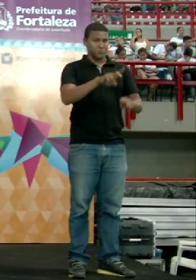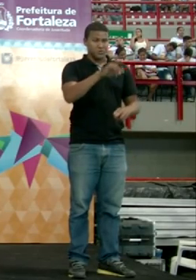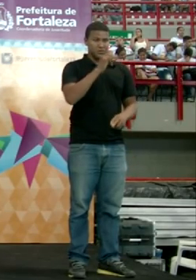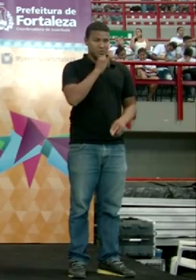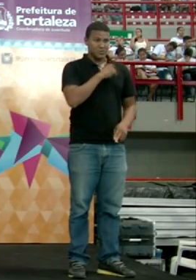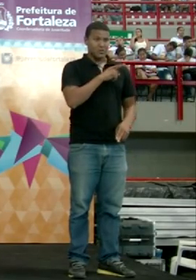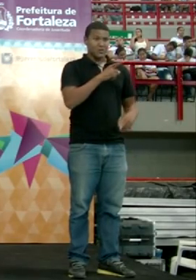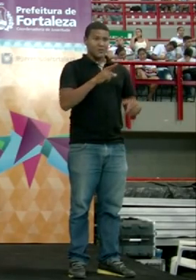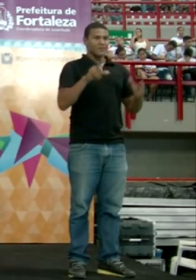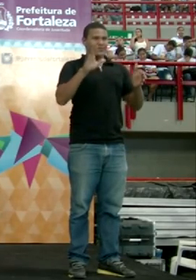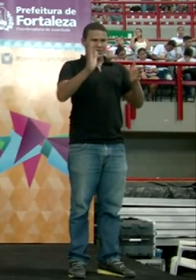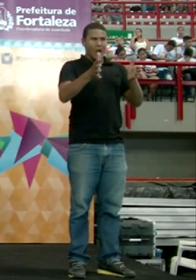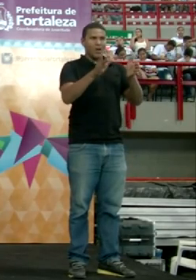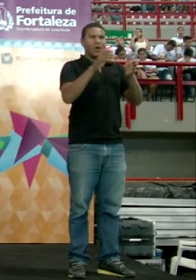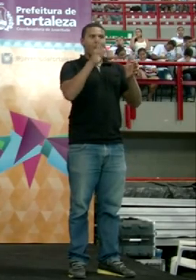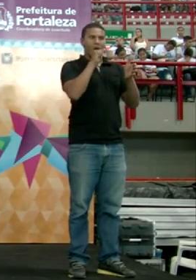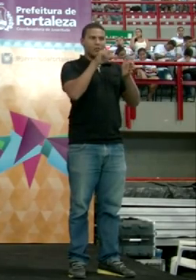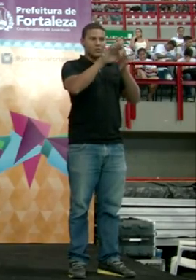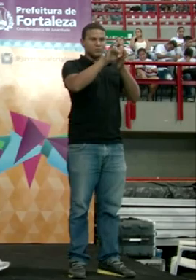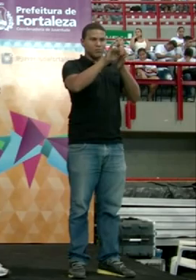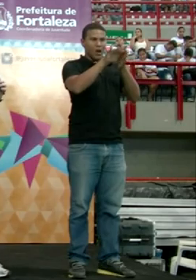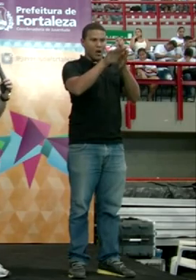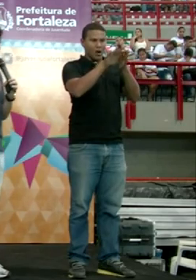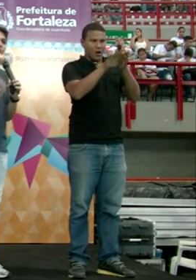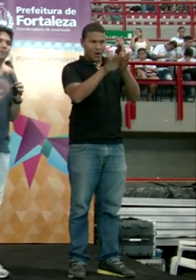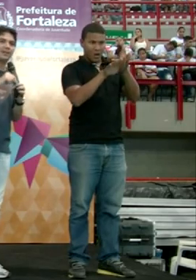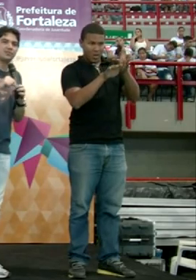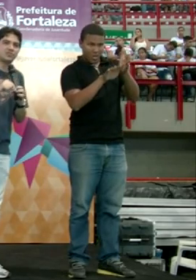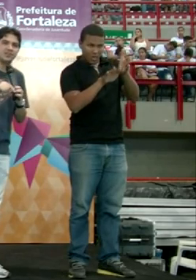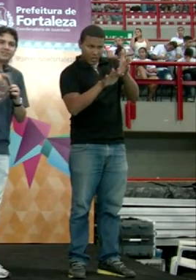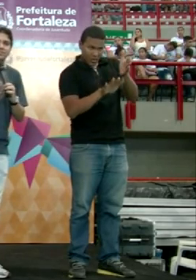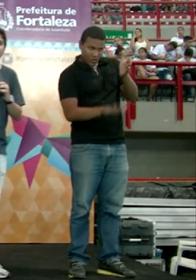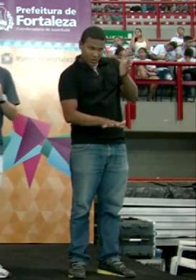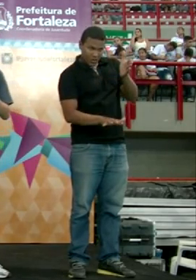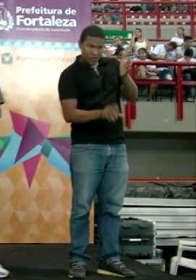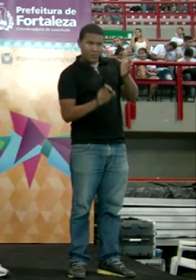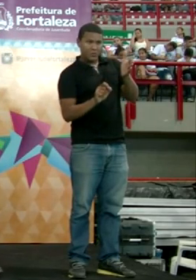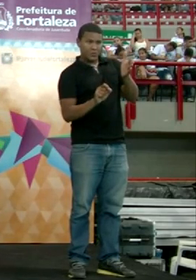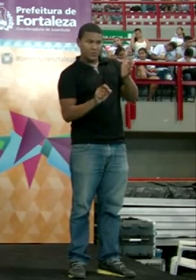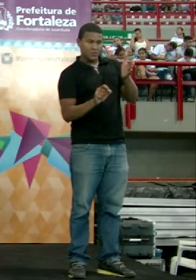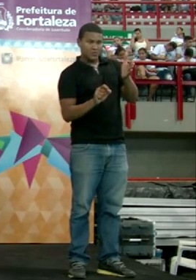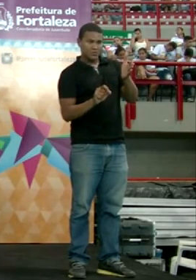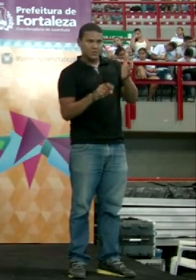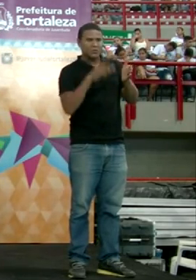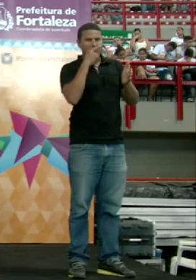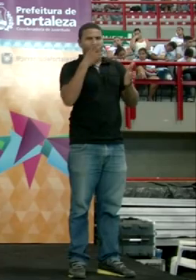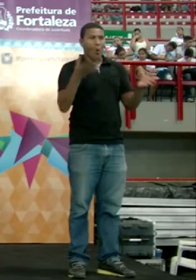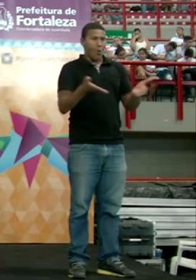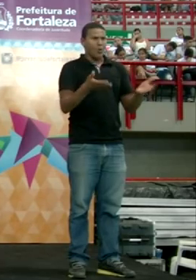dos reservatórios baixa de 50%, atualmente esses índices estão em